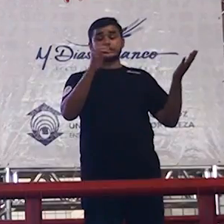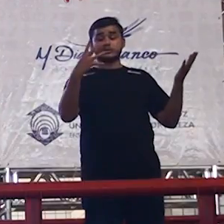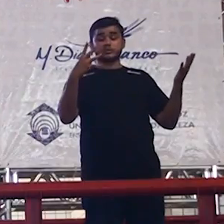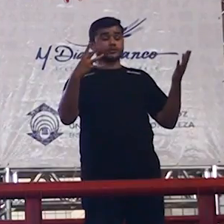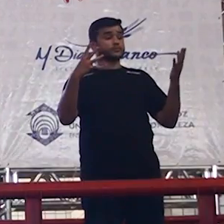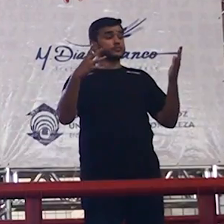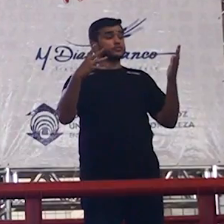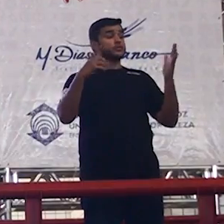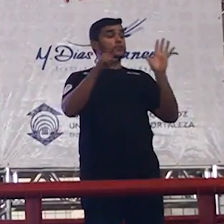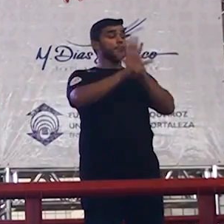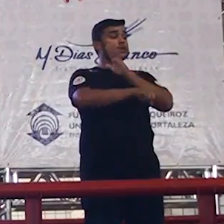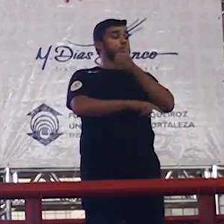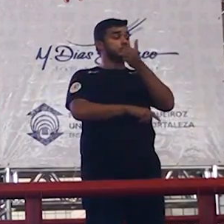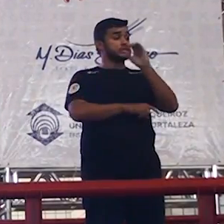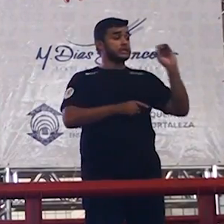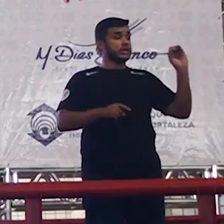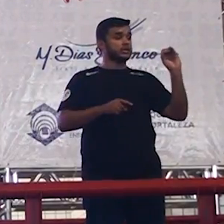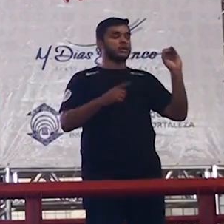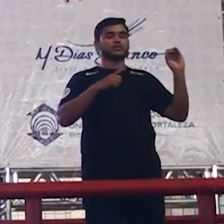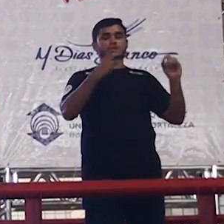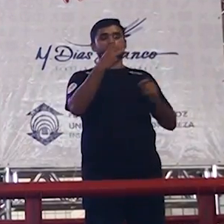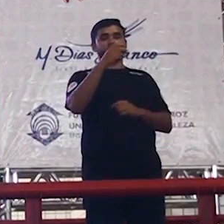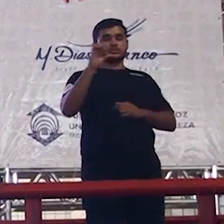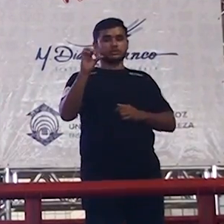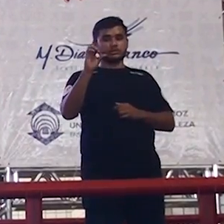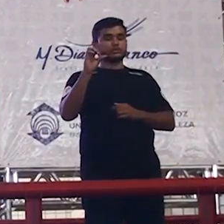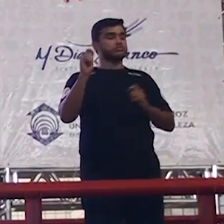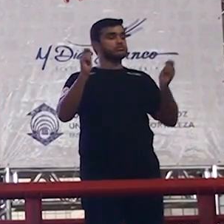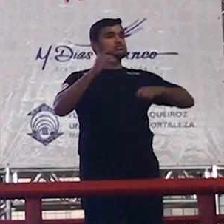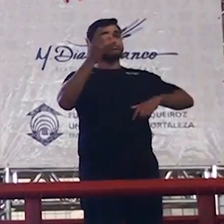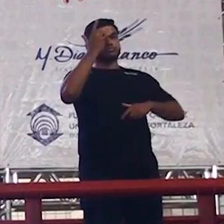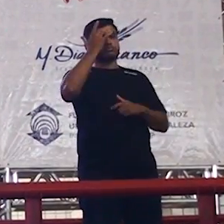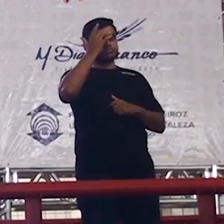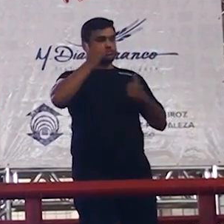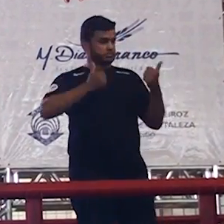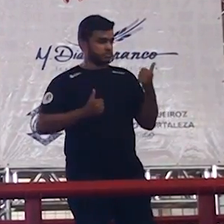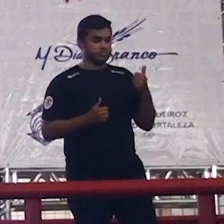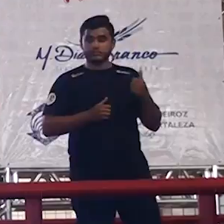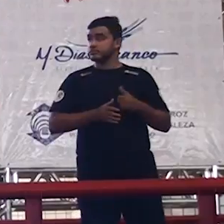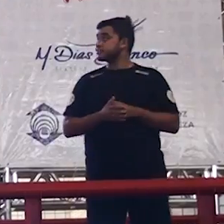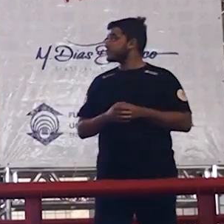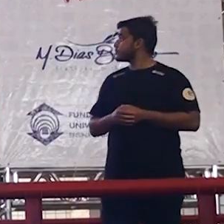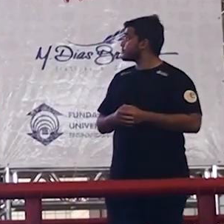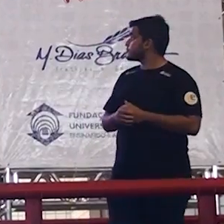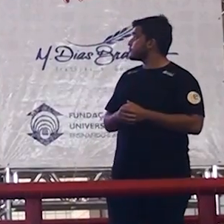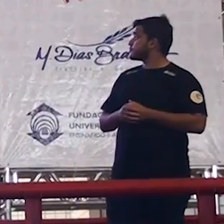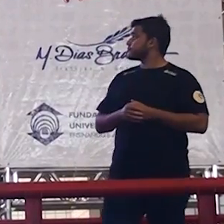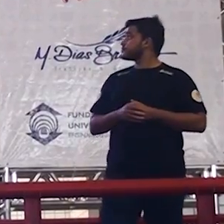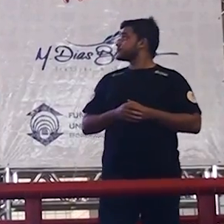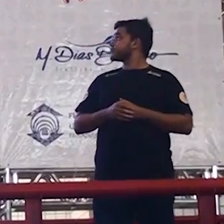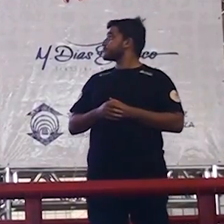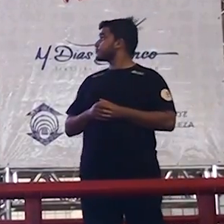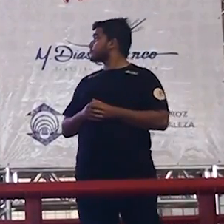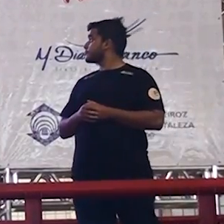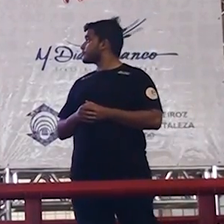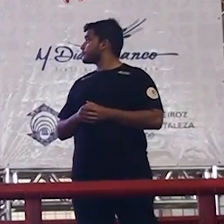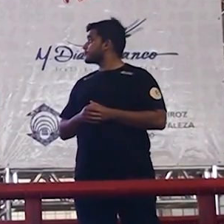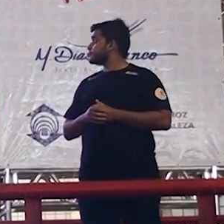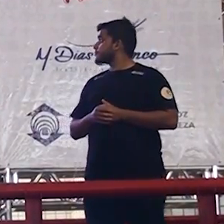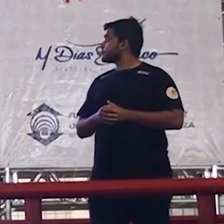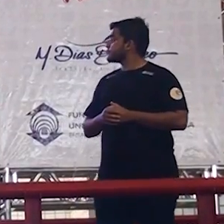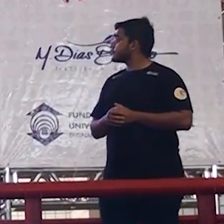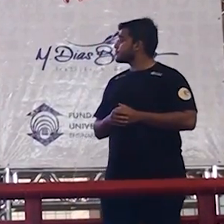seja, 36 foi o que reduziu, tá bom? Fica aí a dica grande para vocês.